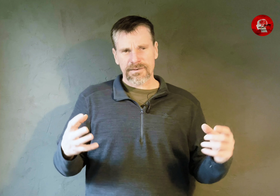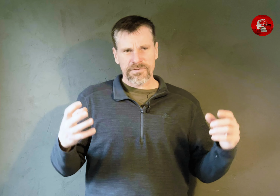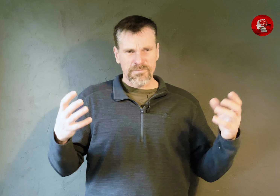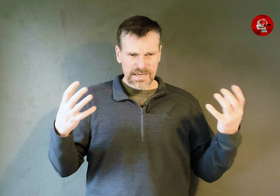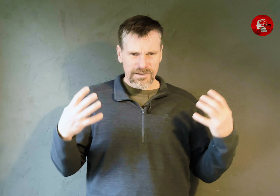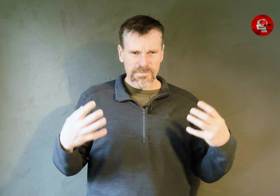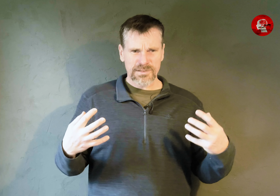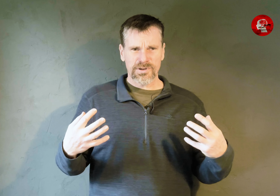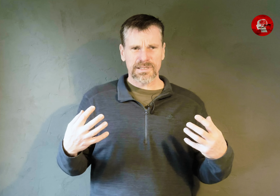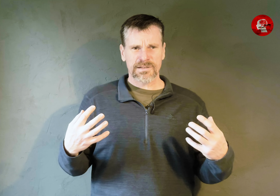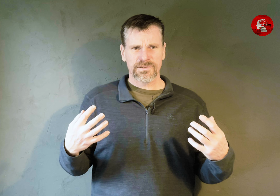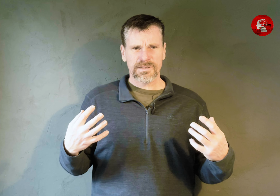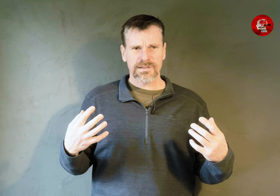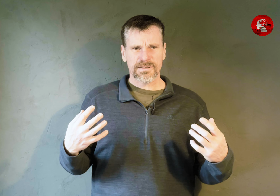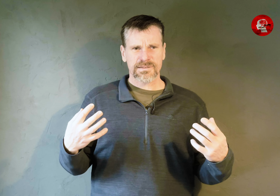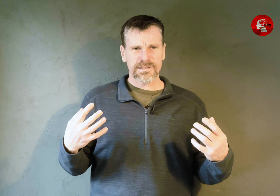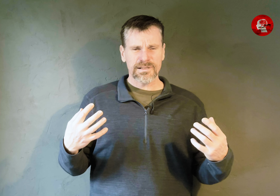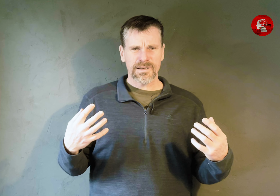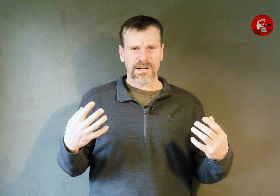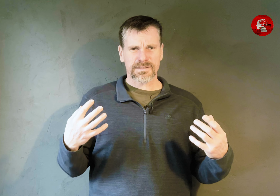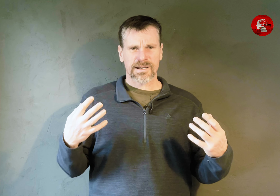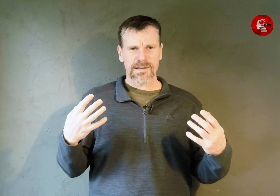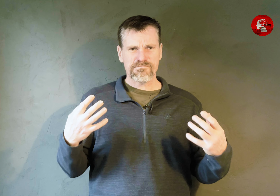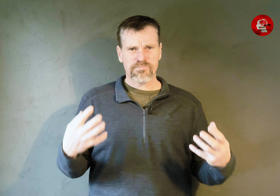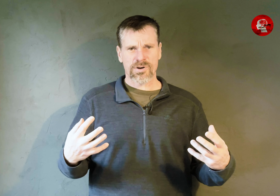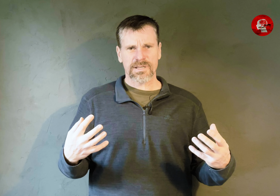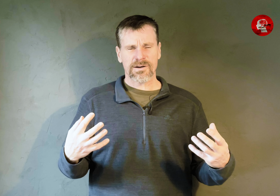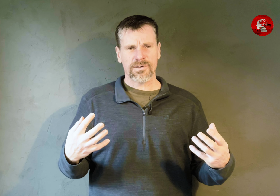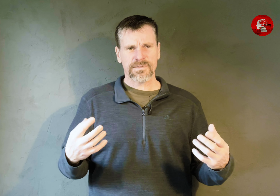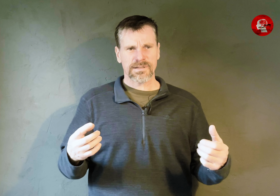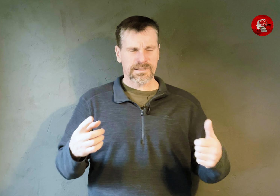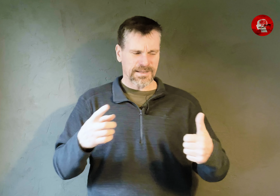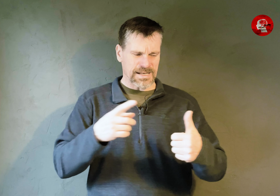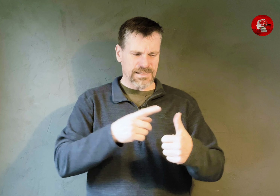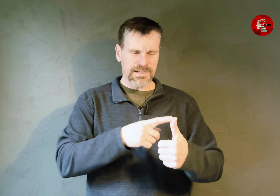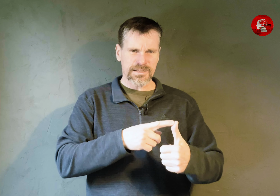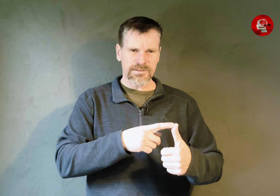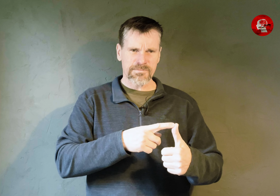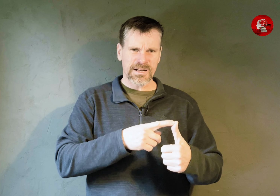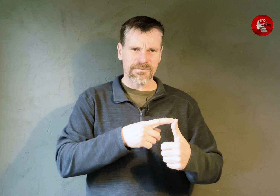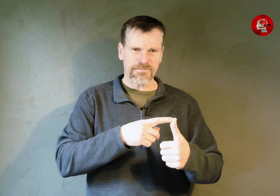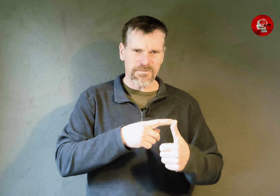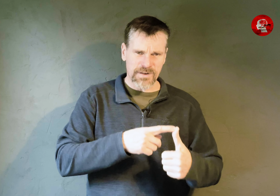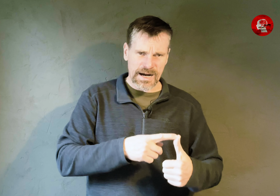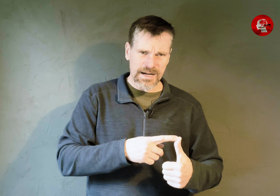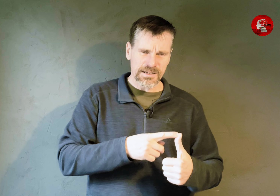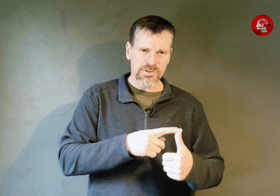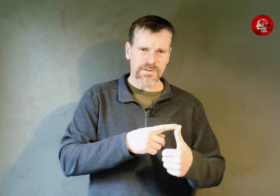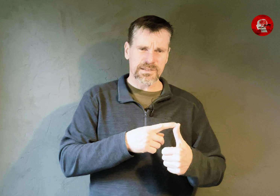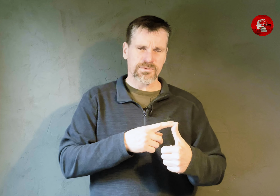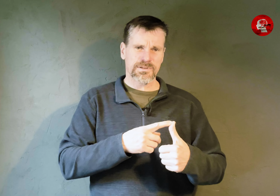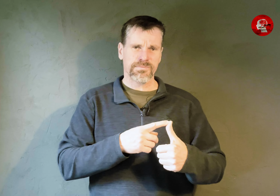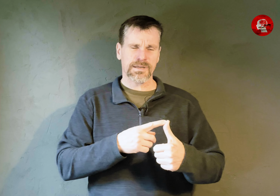für mich immer deutlicher wird stil hat keinen bock darauf geld in der hand zu nehmen mal wahre innovationen zu bringen